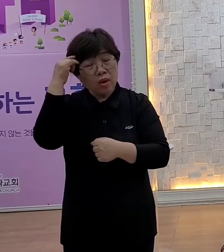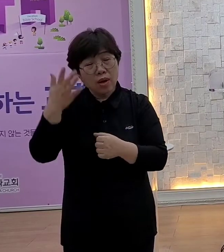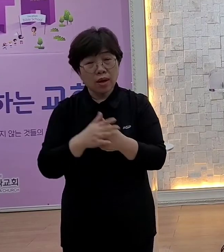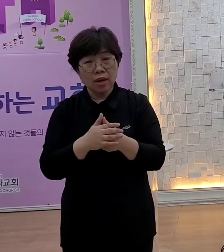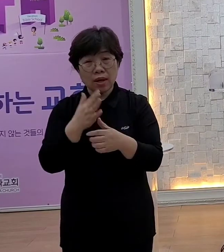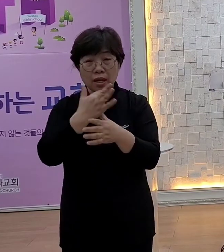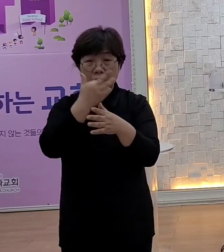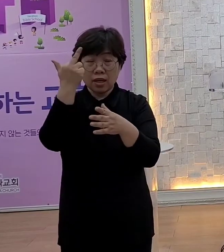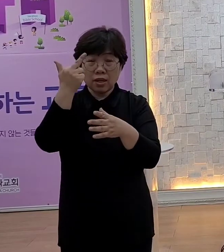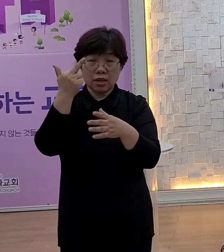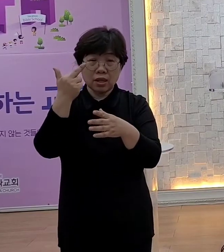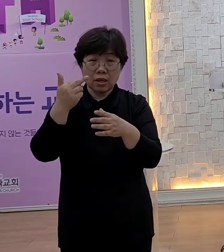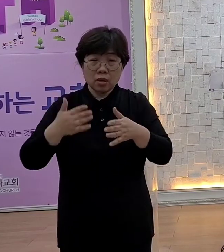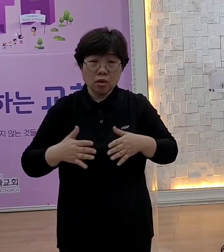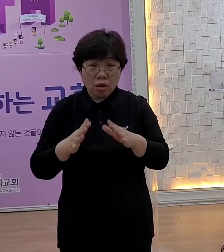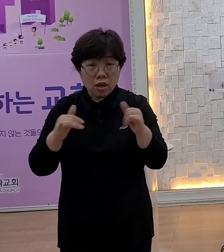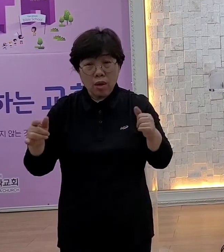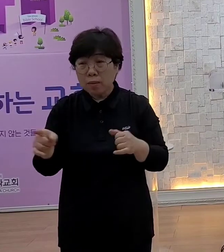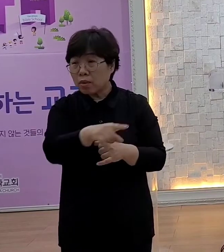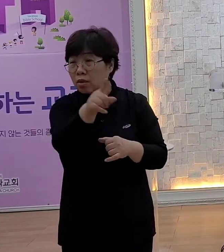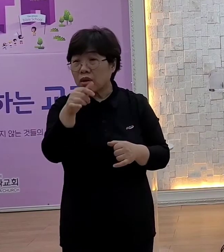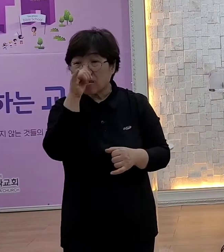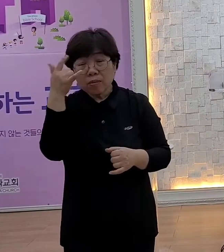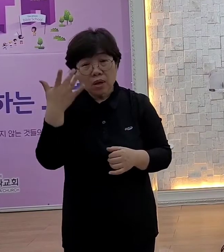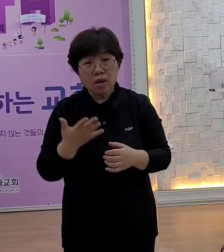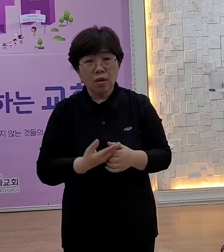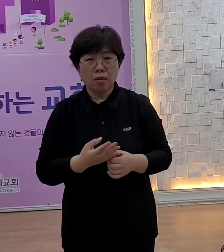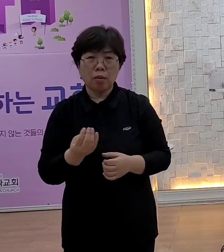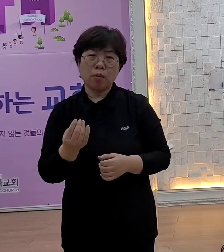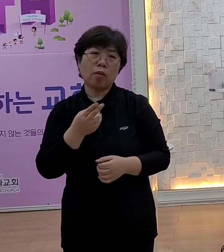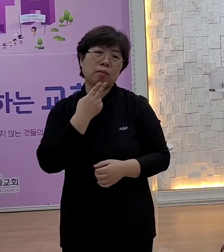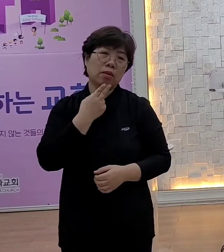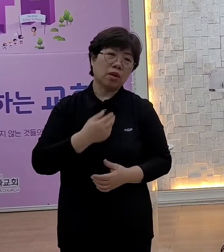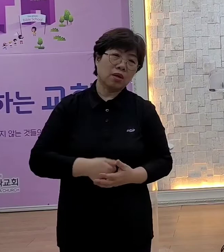양산이라는 도시에 태어난 사람이 있습니까? 한두 명 계십니까?